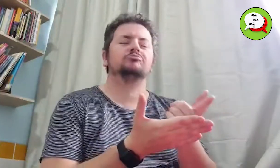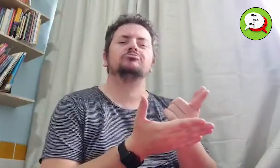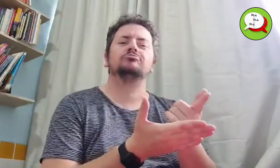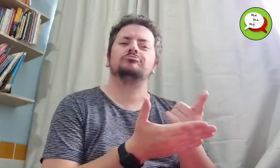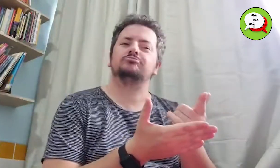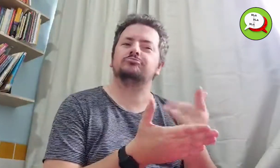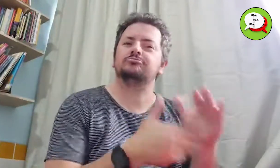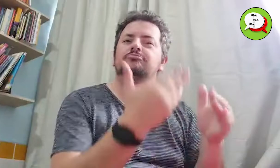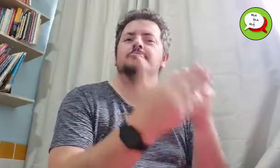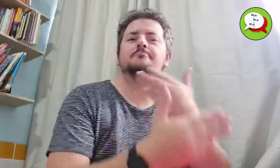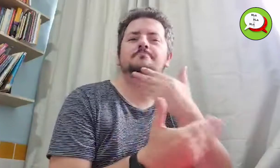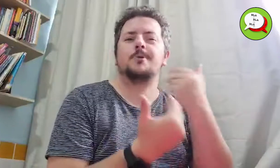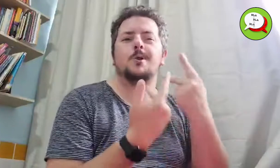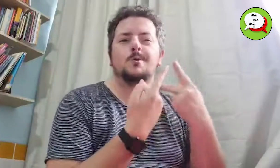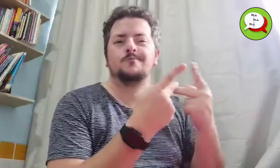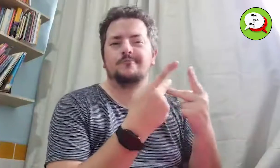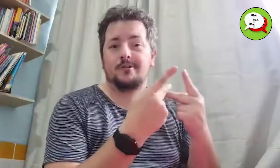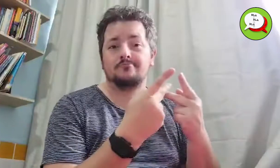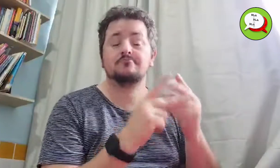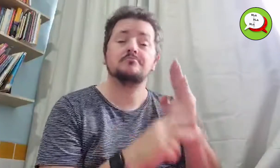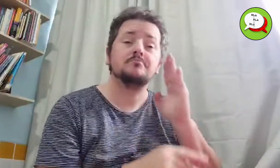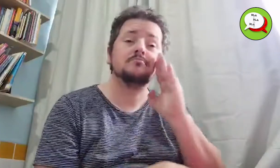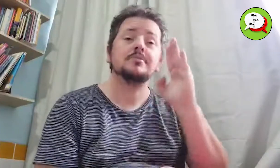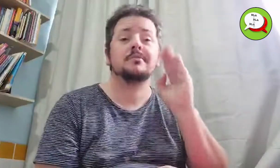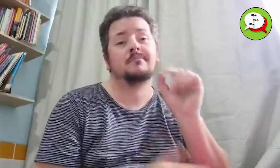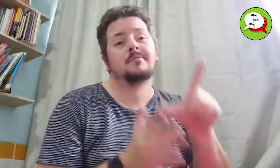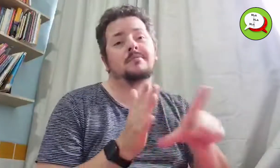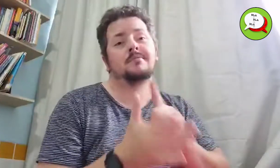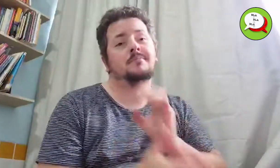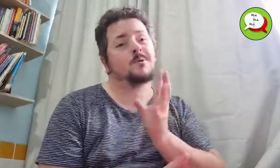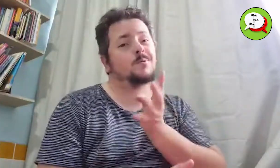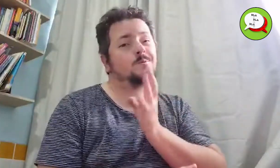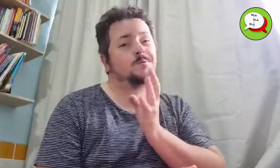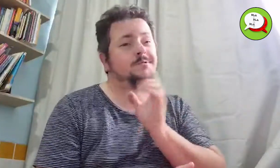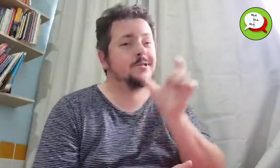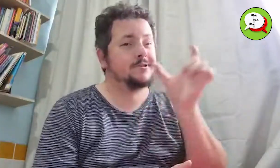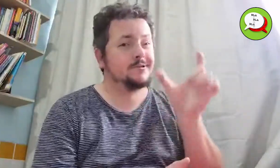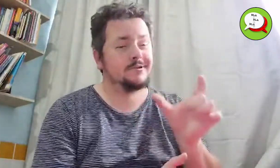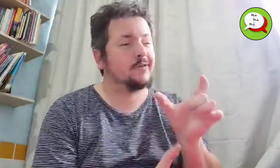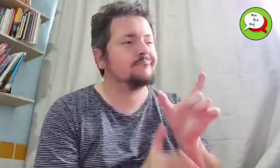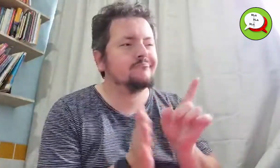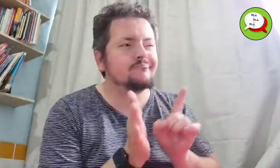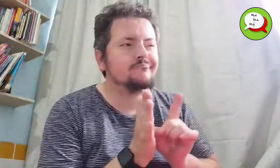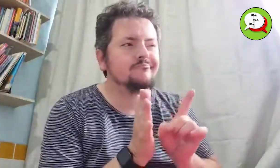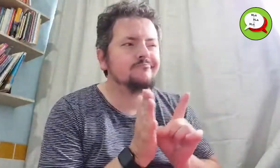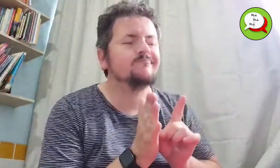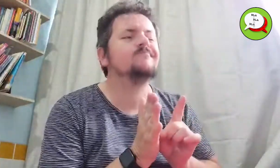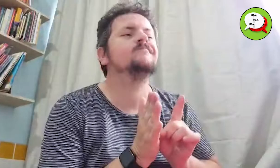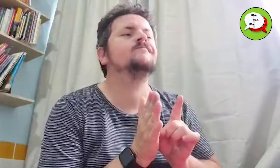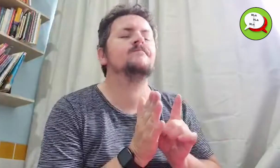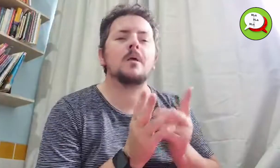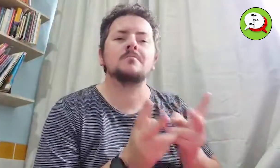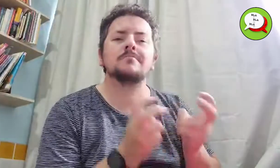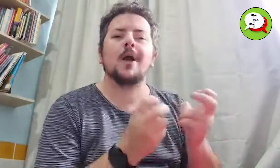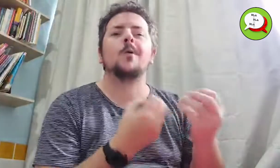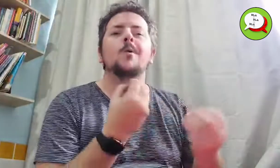e oferecer aulas melhores para com que ele conseguisse se desenvolver melhor. Então, quanto mais eu conhecia